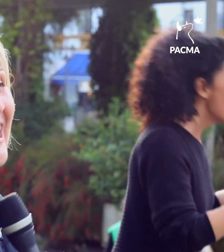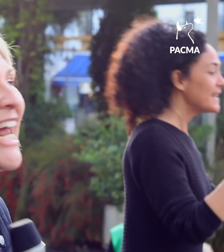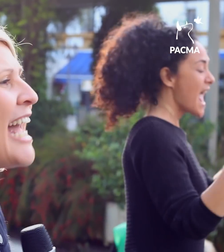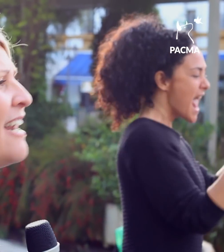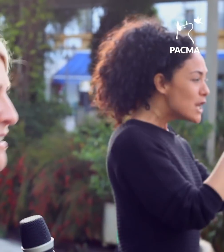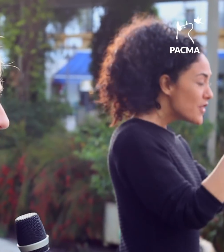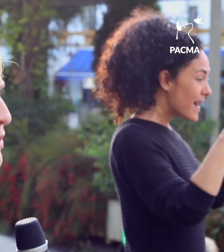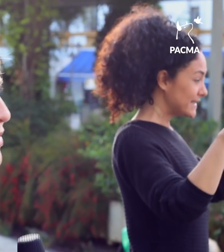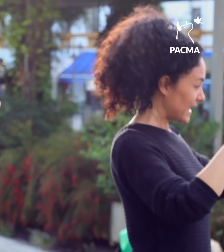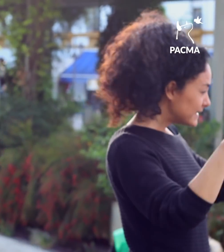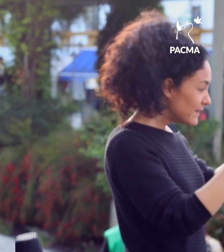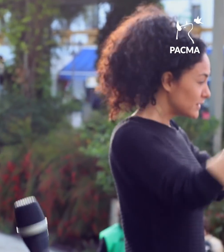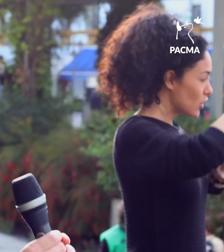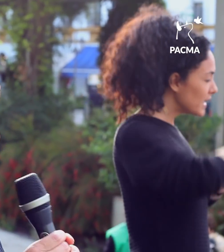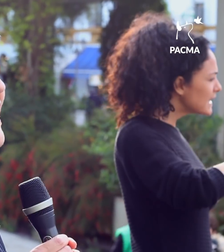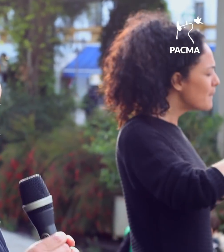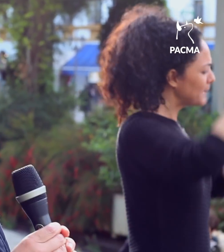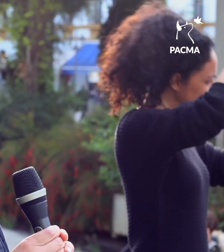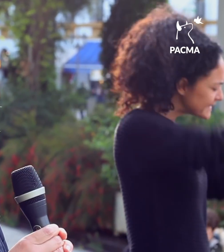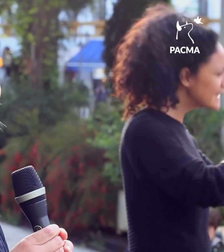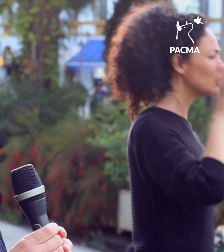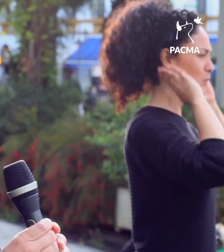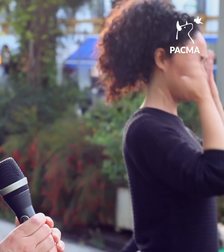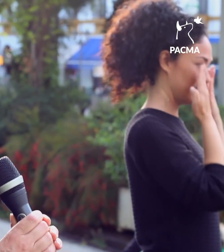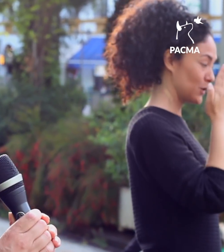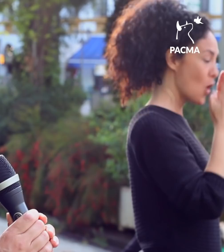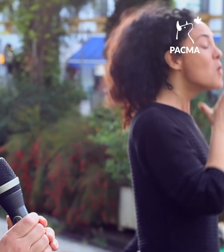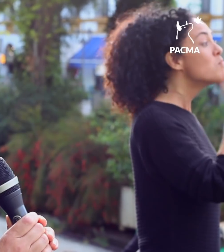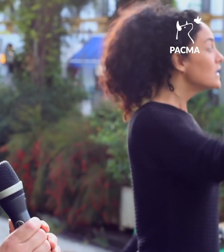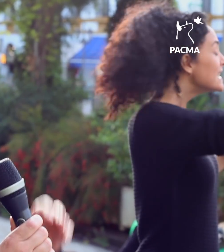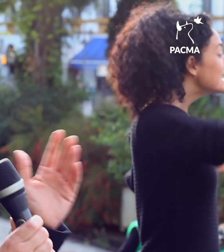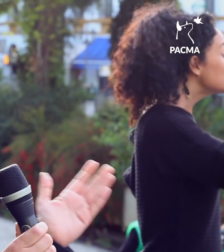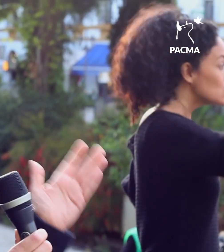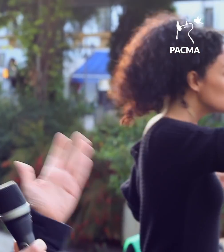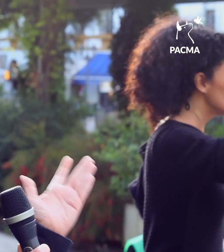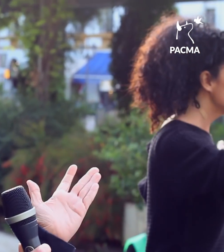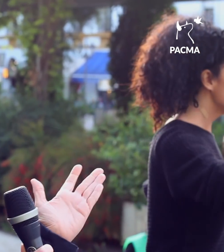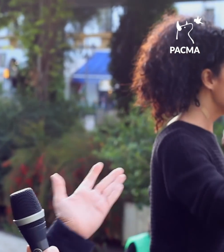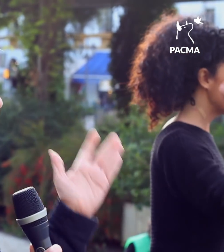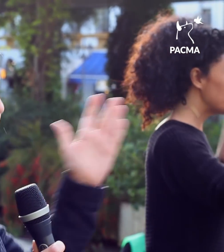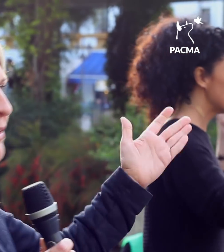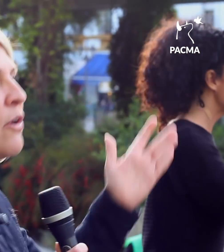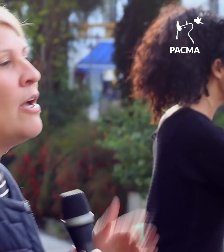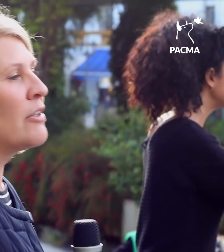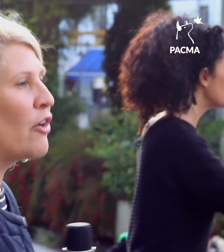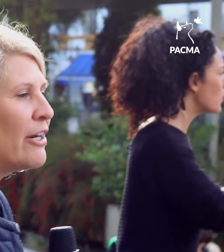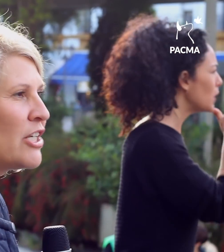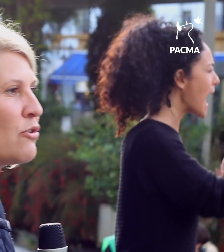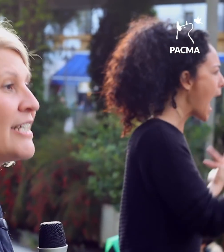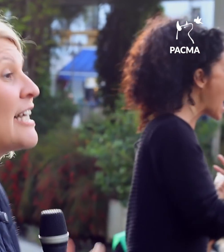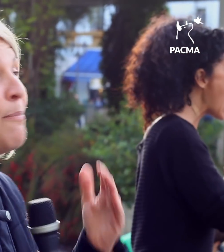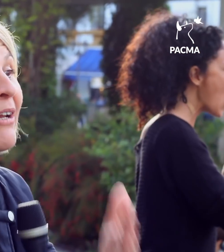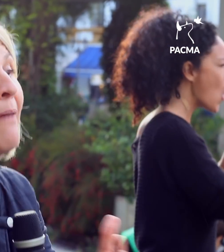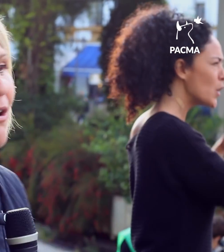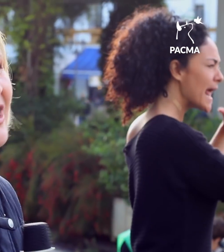y lo estará en las instituciones. Porque si os habéis preguntado alguna vez por qué el Partido Popular está poniendo toreros